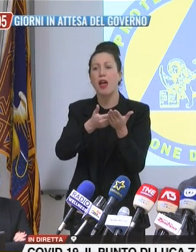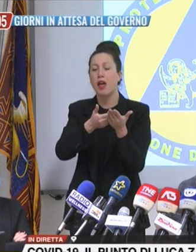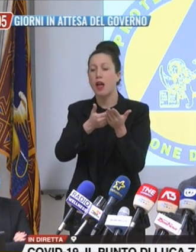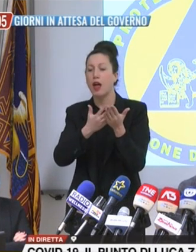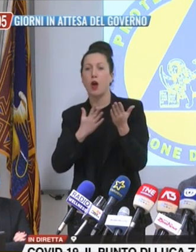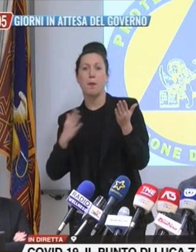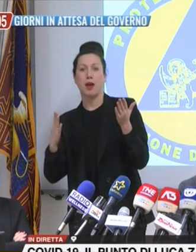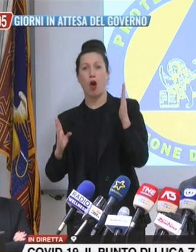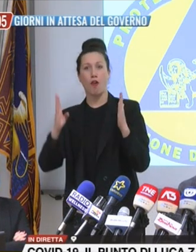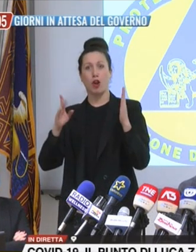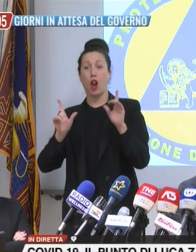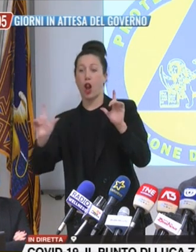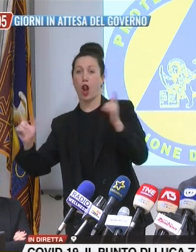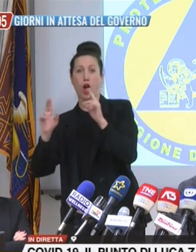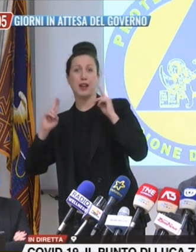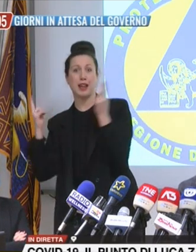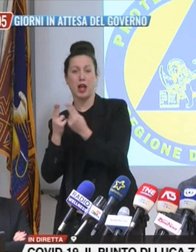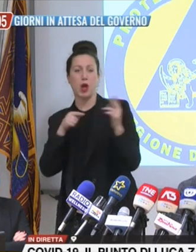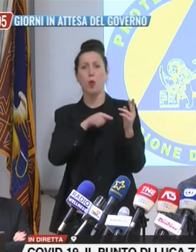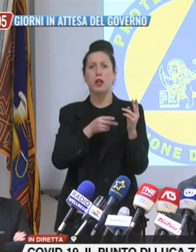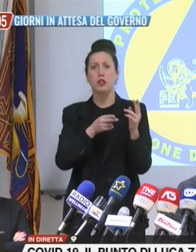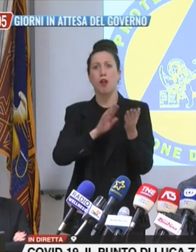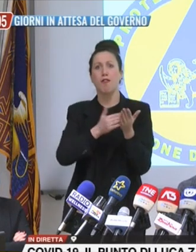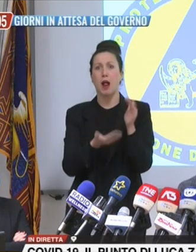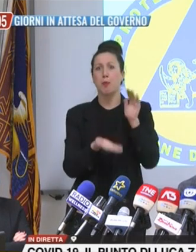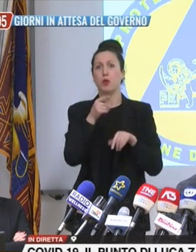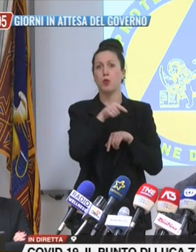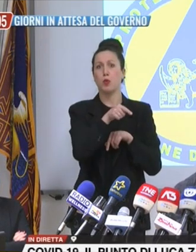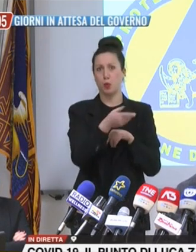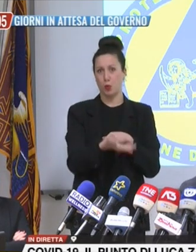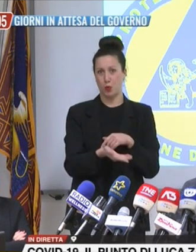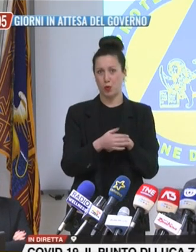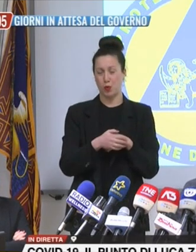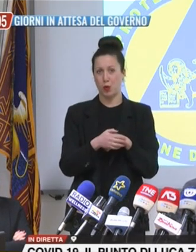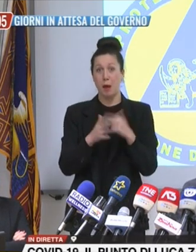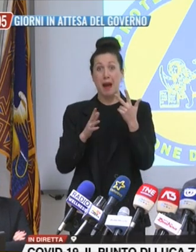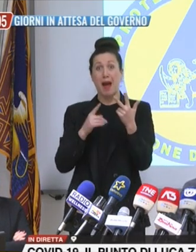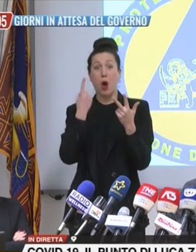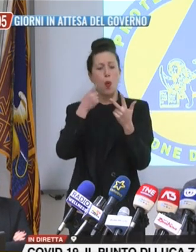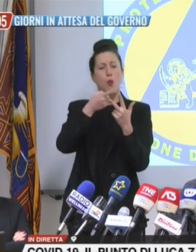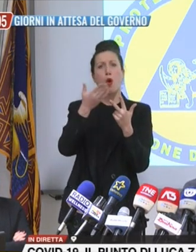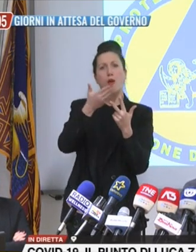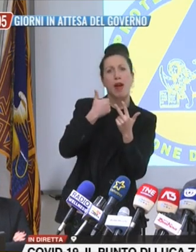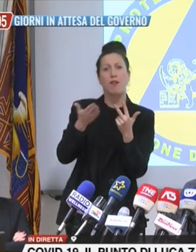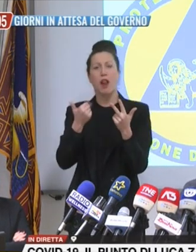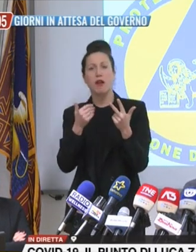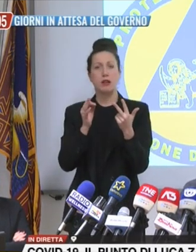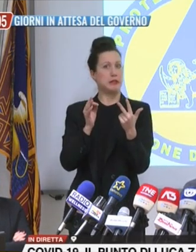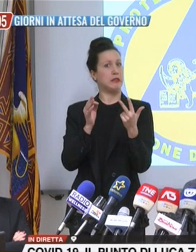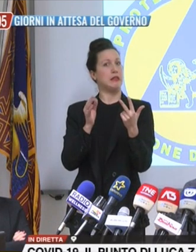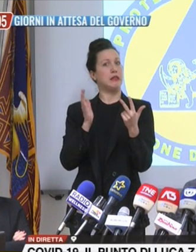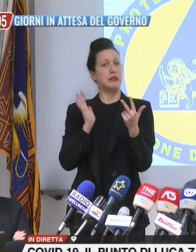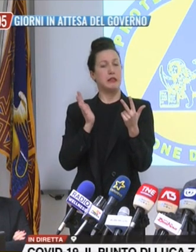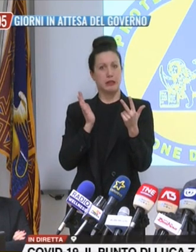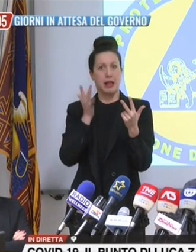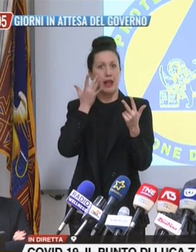scientifica. Però è ovvio che se uno di questi tre elementi viene meno, tu non puoi pensare di essere in sicurezza, devi solo pensare che metti a rischio la